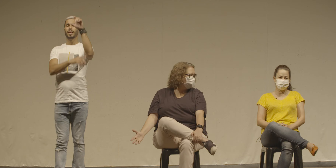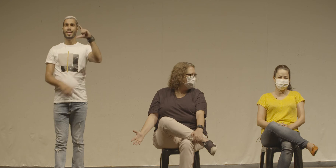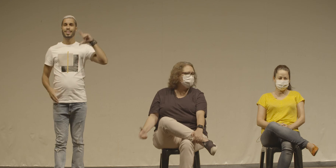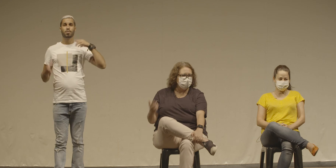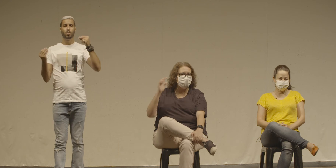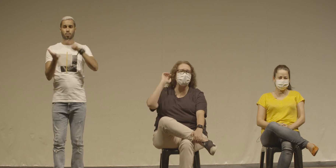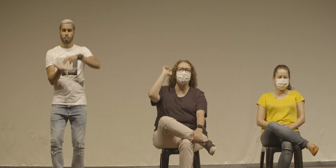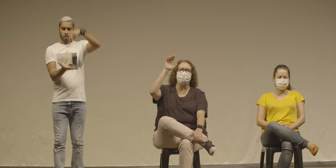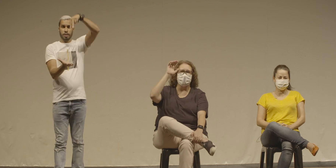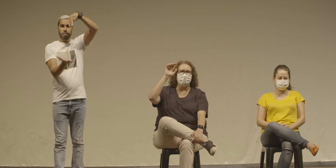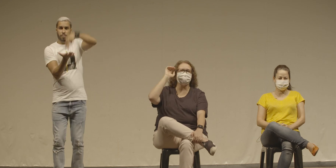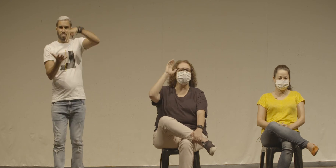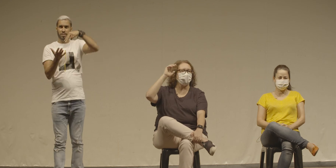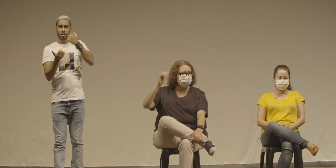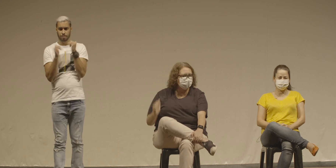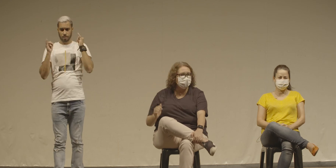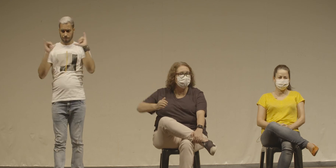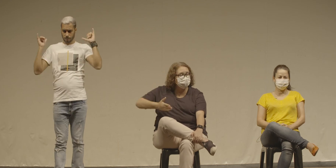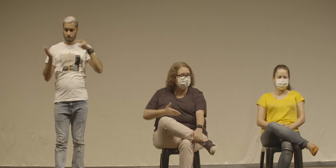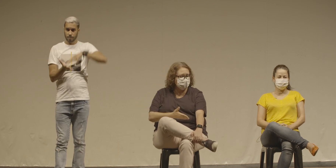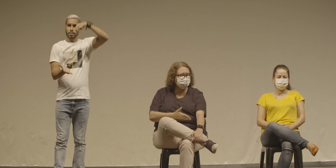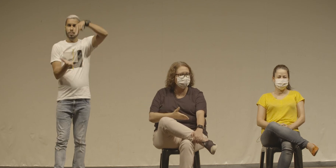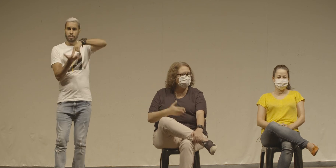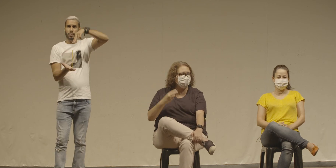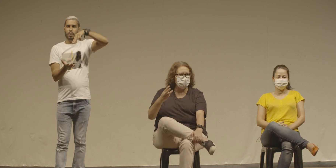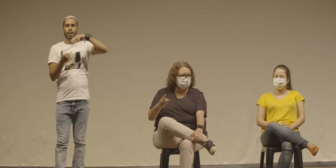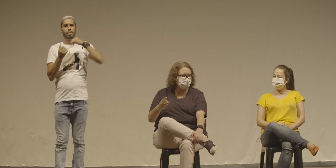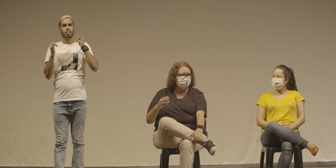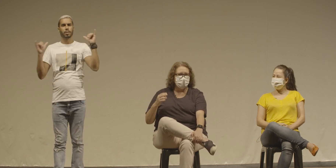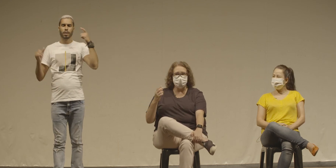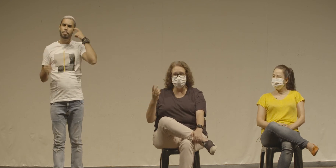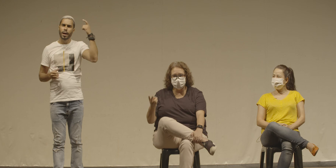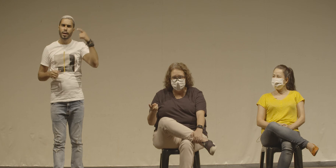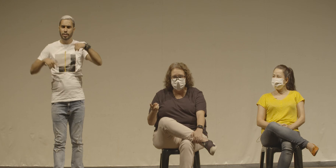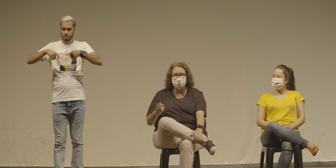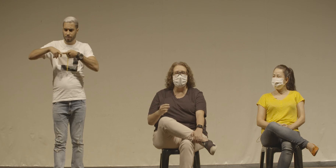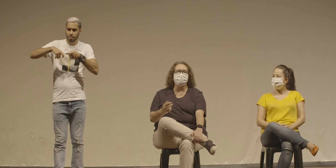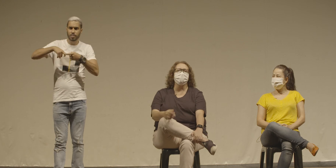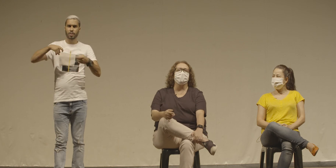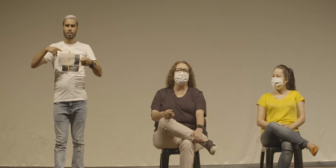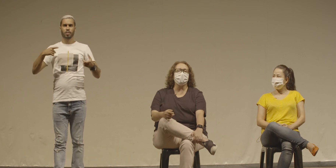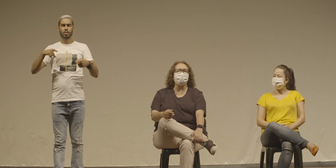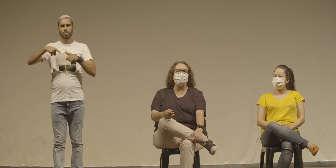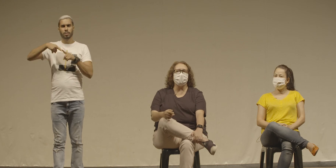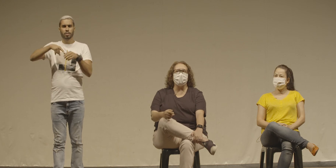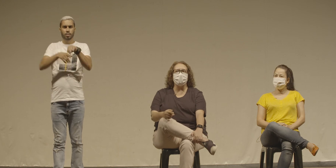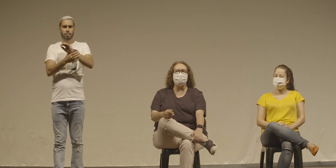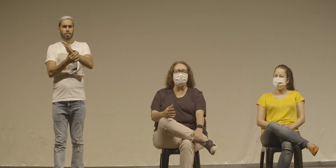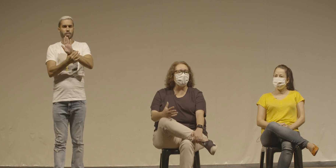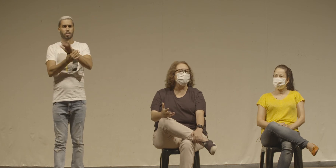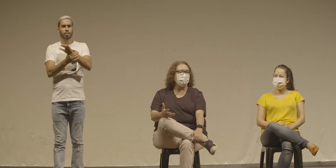impacto, né? O tempo inteiro saltando, caindo. Imagina isso para um tornozelo, para um joelho. Então,